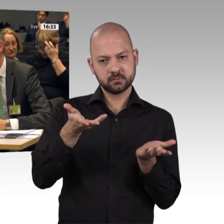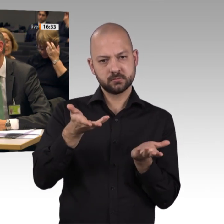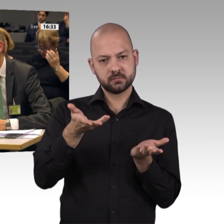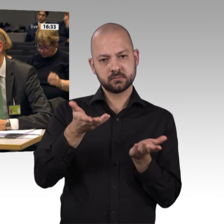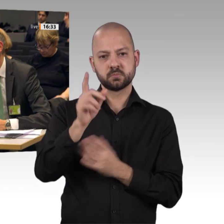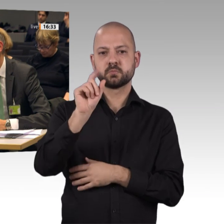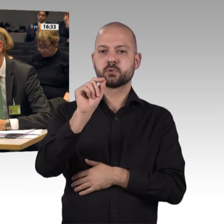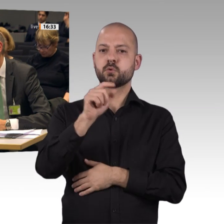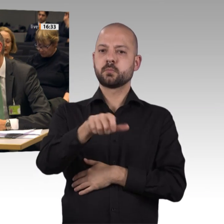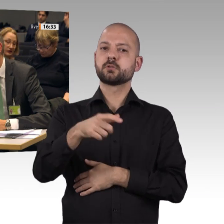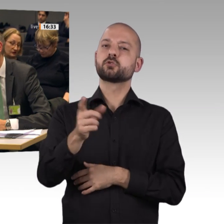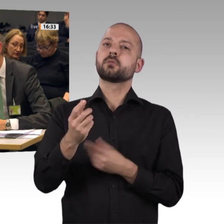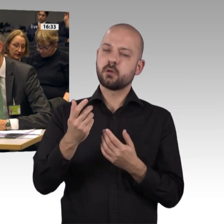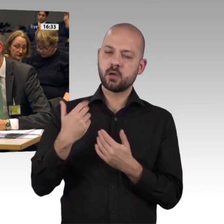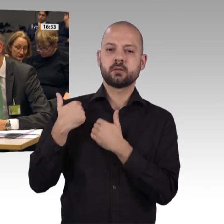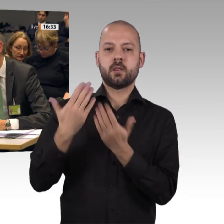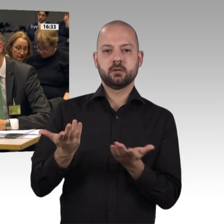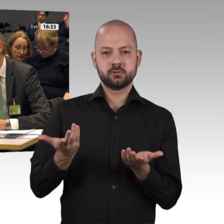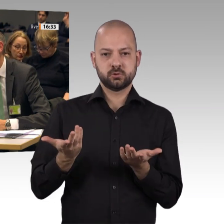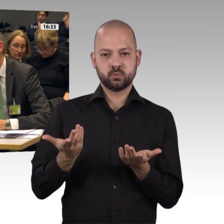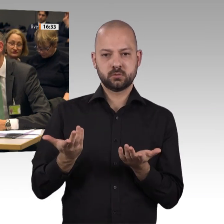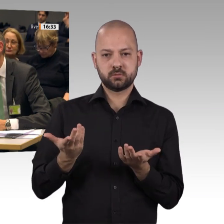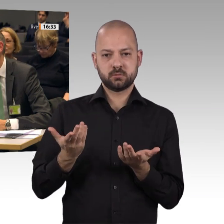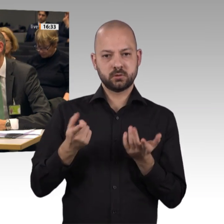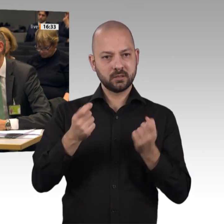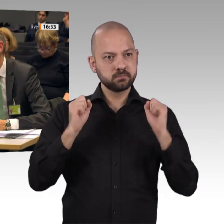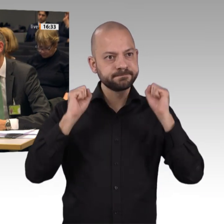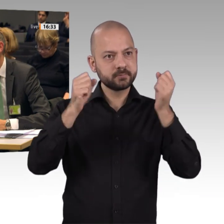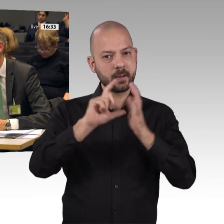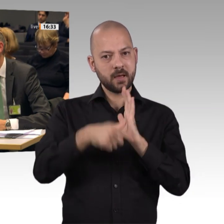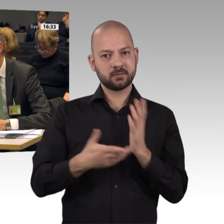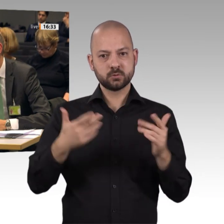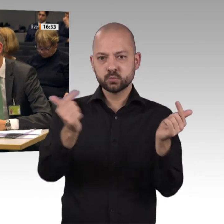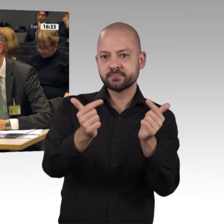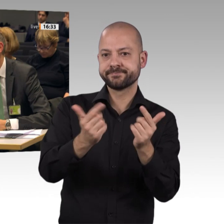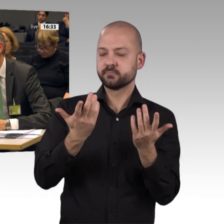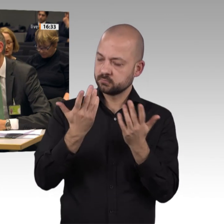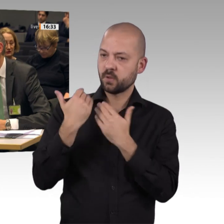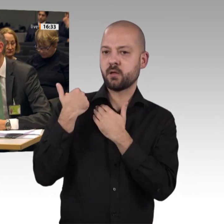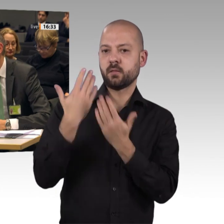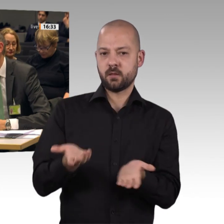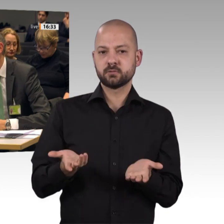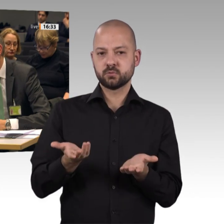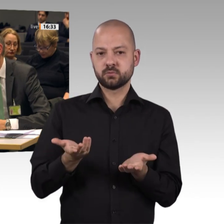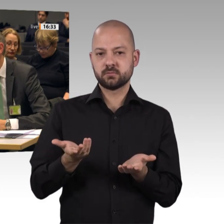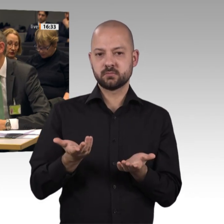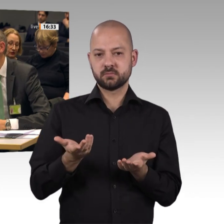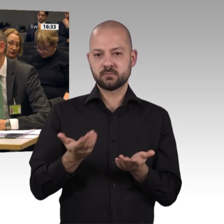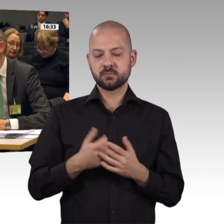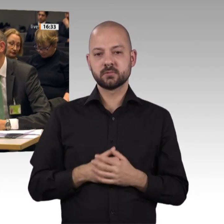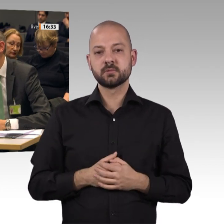Und eben genau darauf möchten wir aufmerksam machen, dass man an der Stelle unter Umständen mit dem Gesetz gut